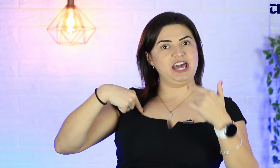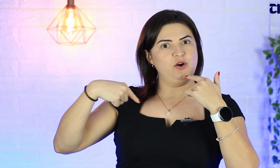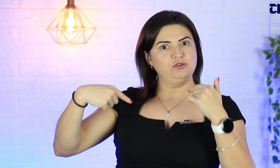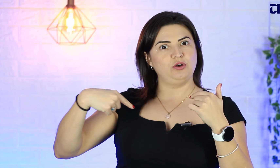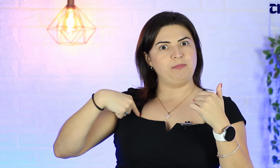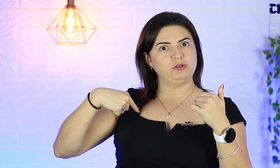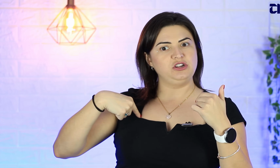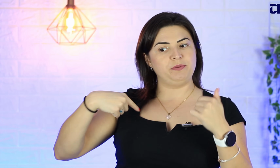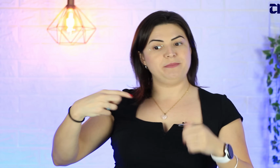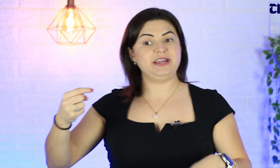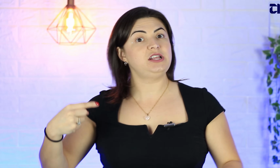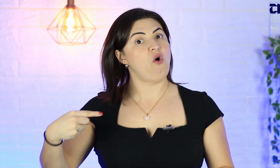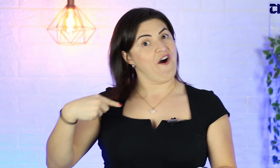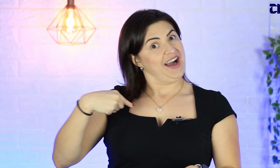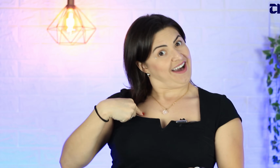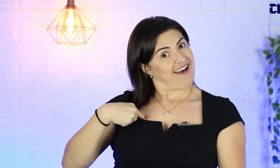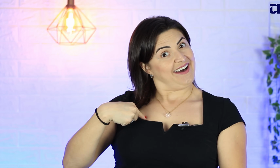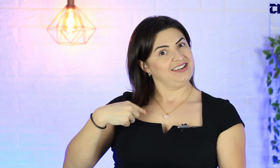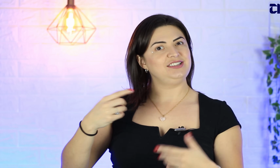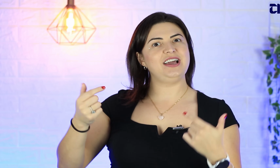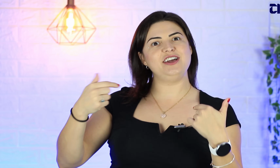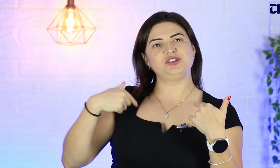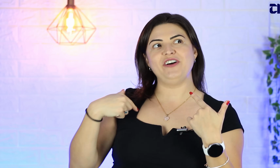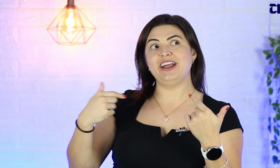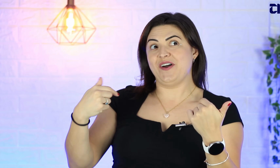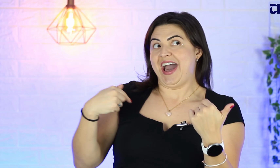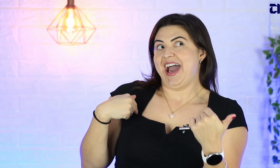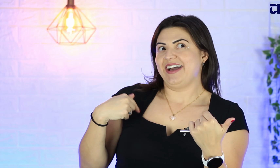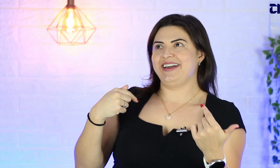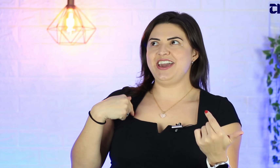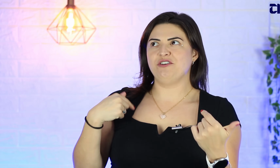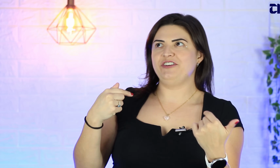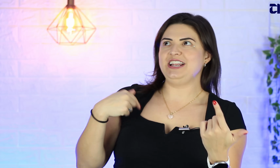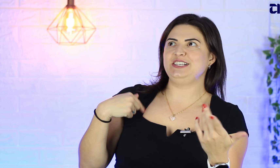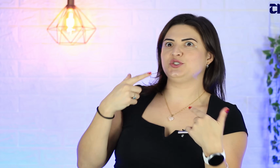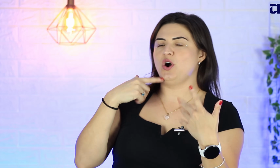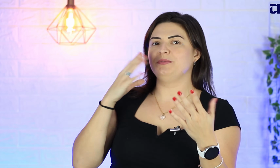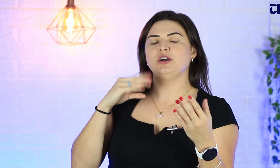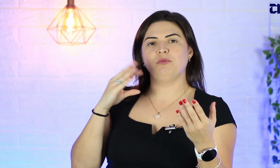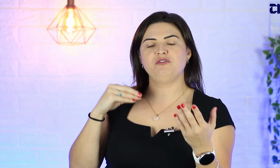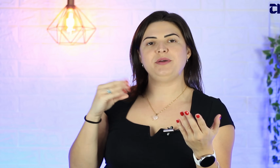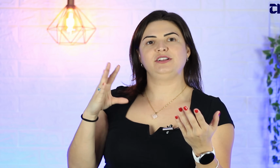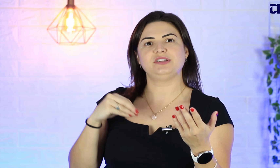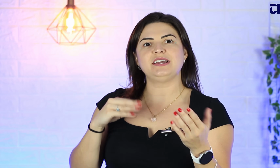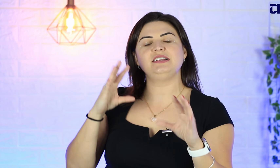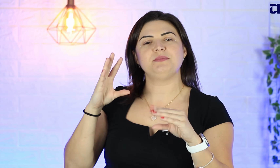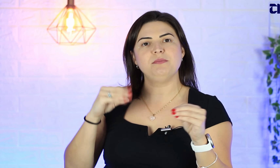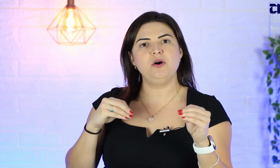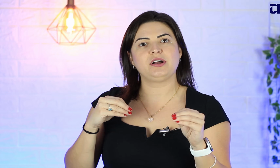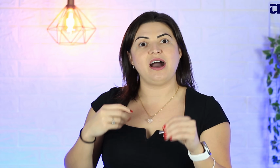Eu tô apontando pra mim, então, ó. Aí eu tô falando, Eu, feliz, como? Então o movimento tá aqui da minha boca.